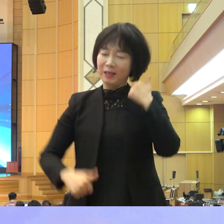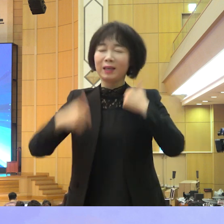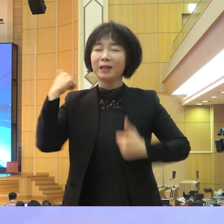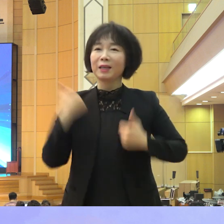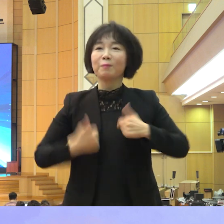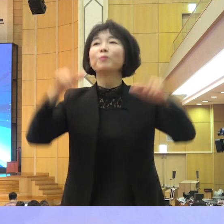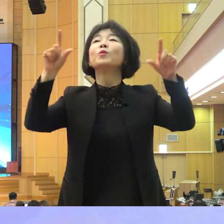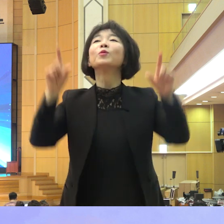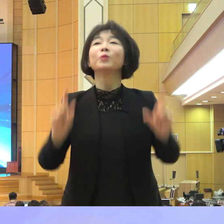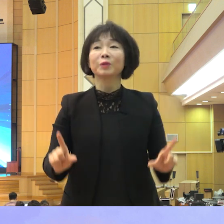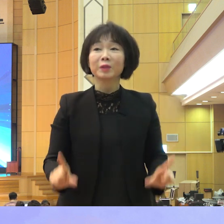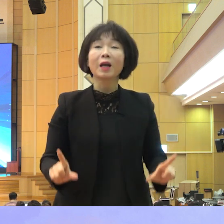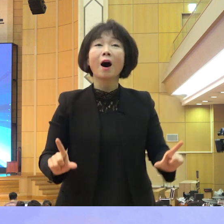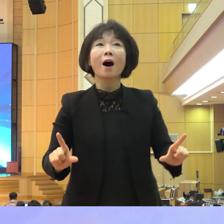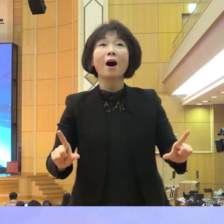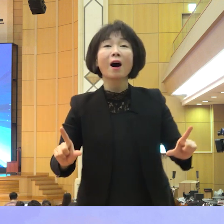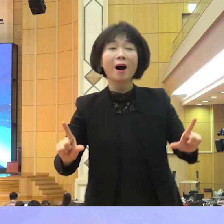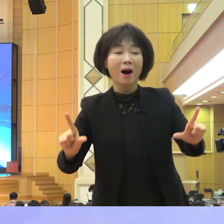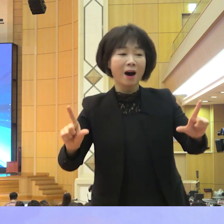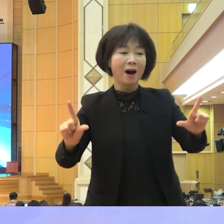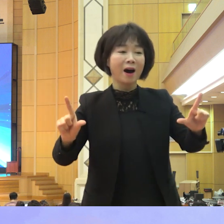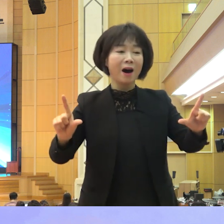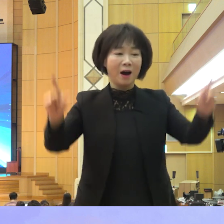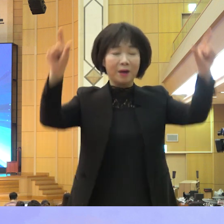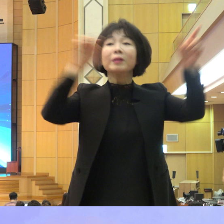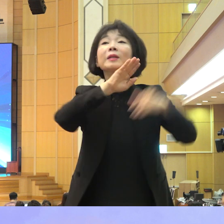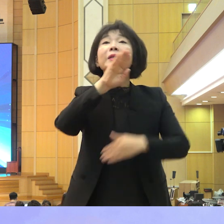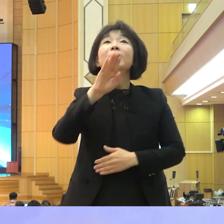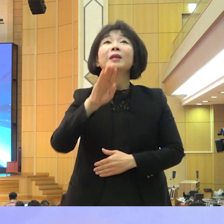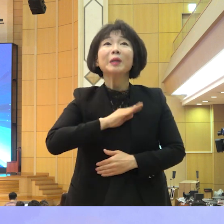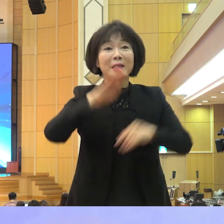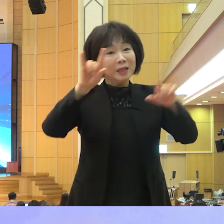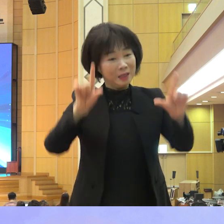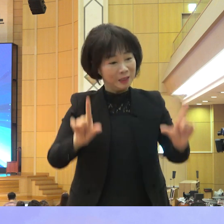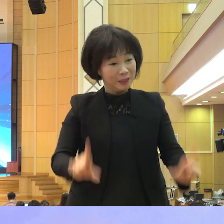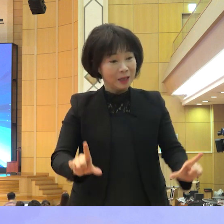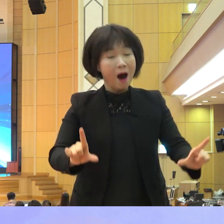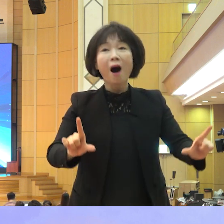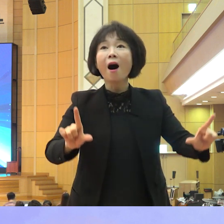즐겁고 기쁜 날